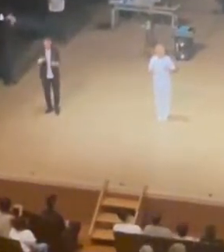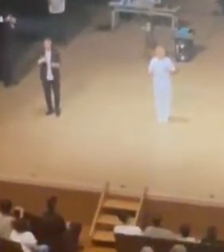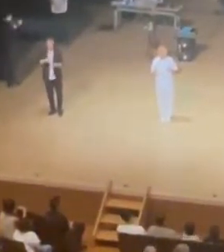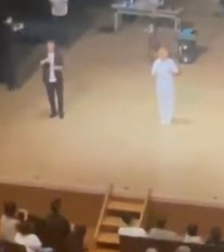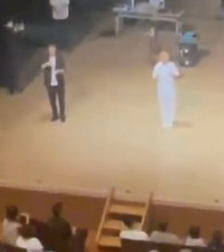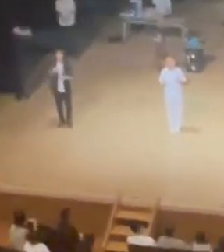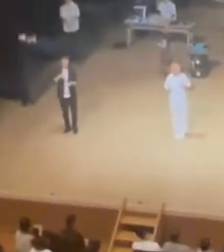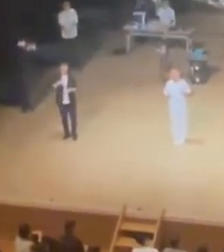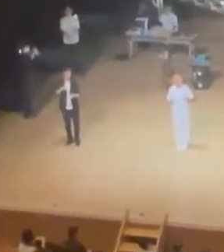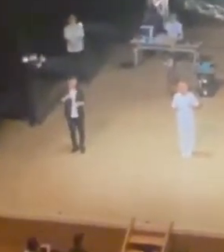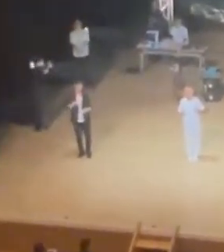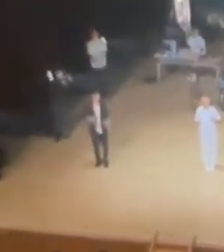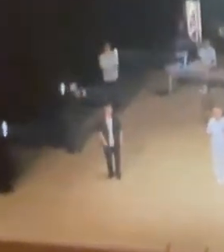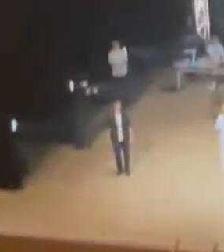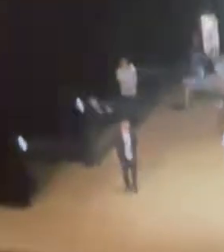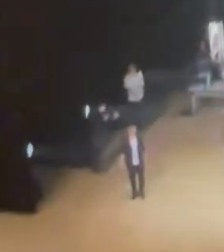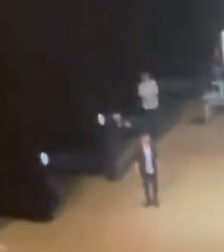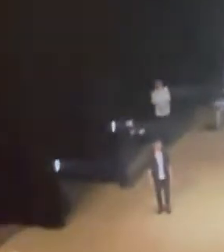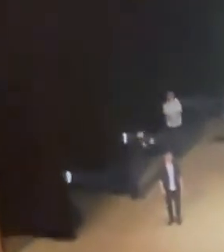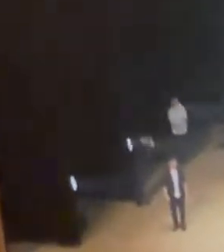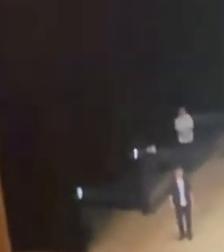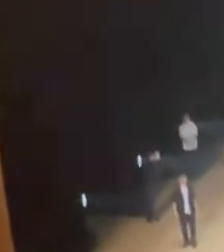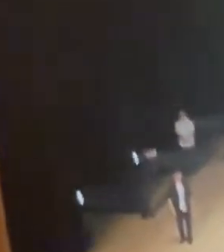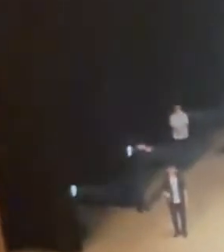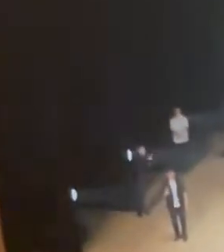終わりです。どうしたの、夜